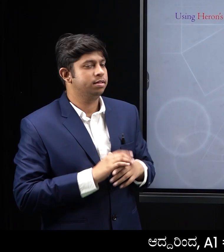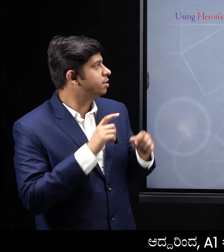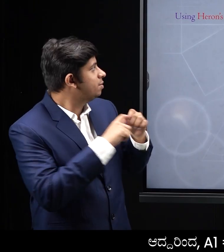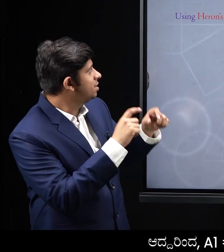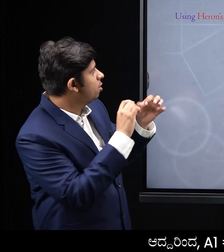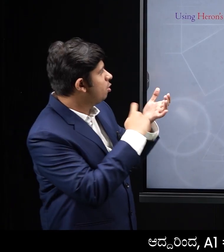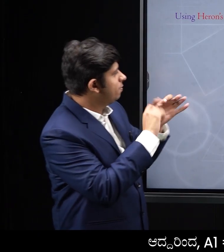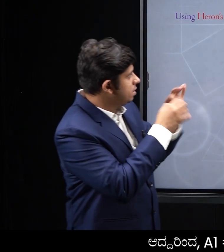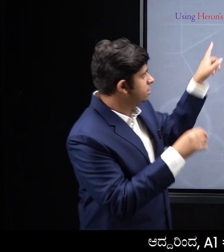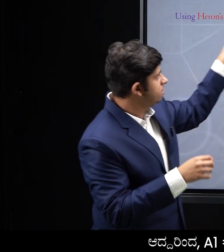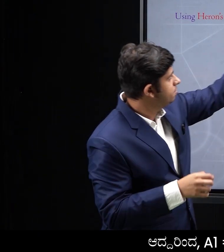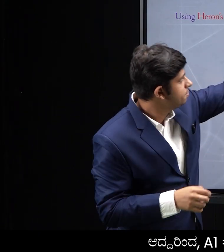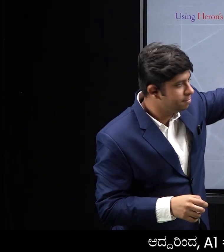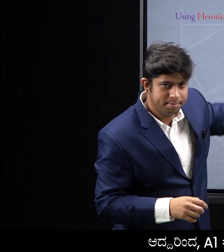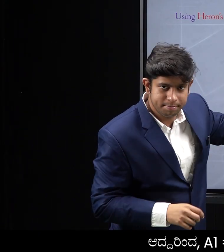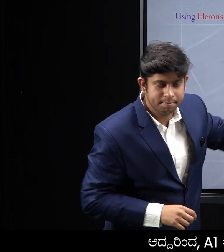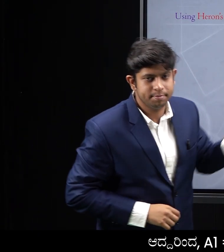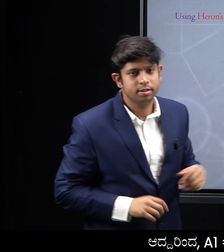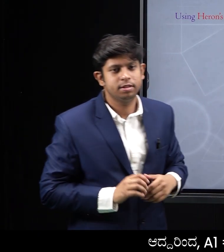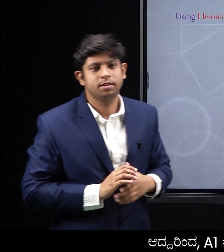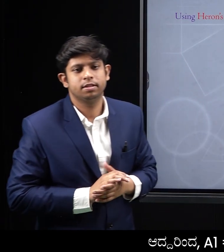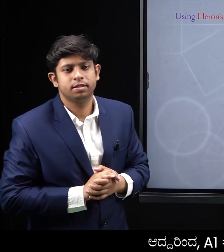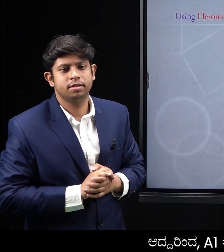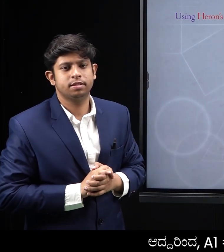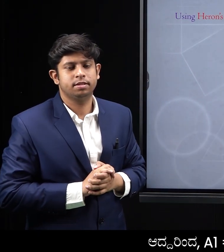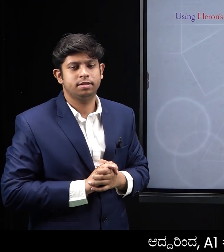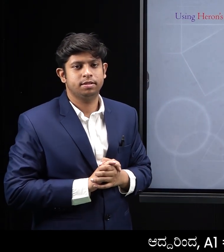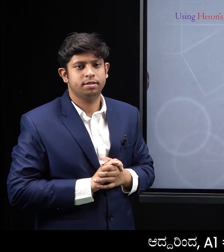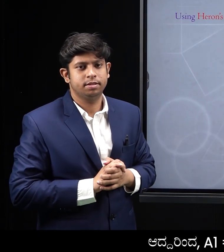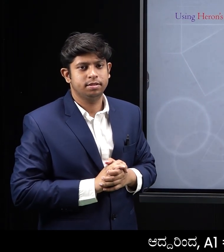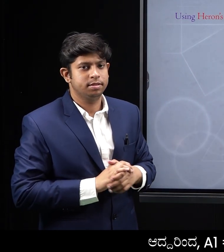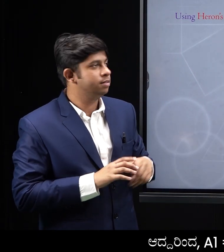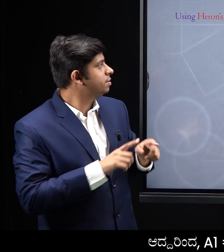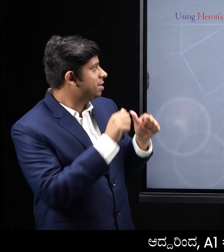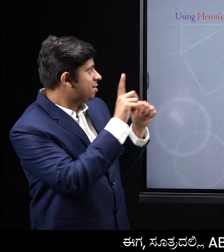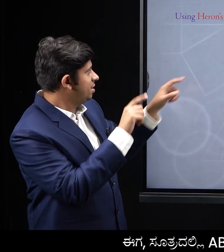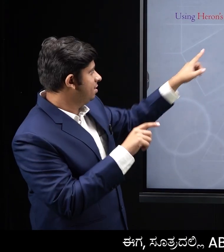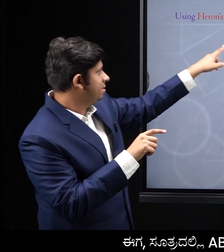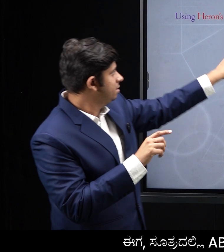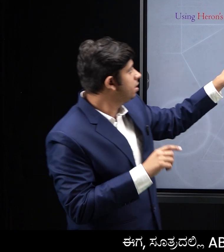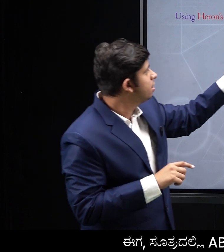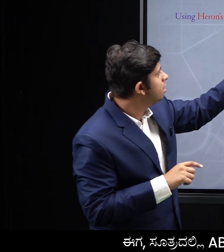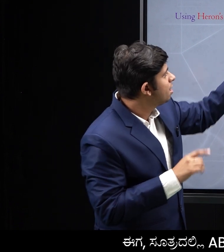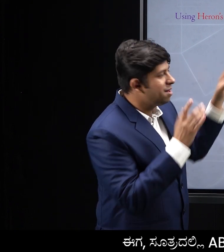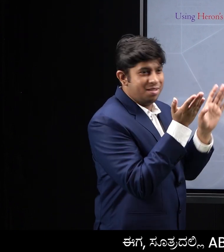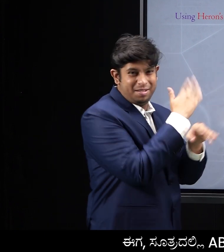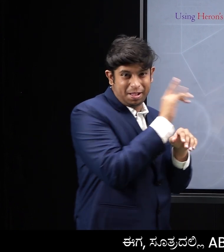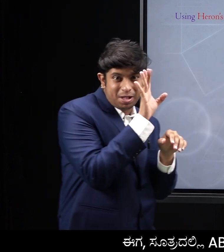ಆಫ್ S1 ಮೈನಸ್ A, S1 ಮೈನಸ್ B, S1 ಮೈನಸ್ C. ಈಗ ಸೂತ್ರದಲ್ಲಿ ABC ಮತ್ತು